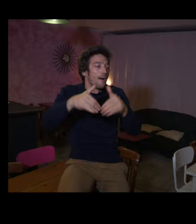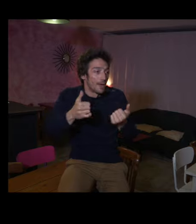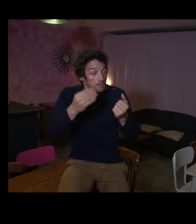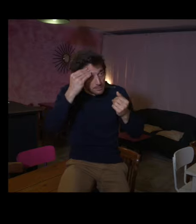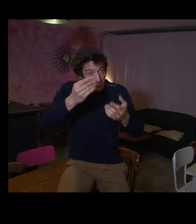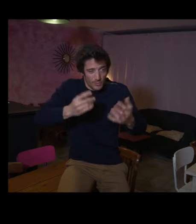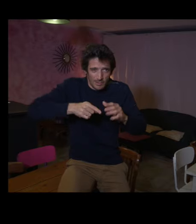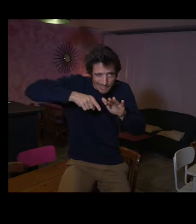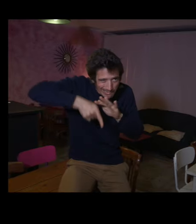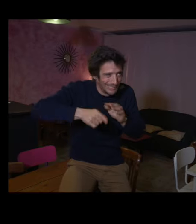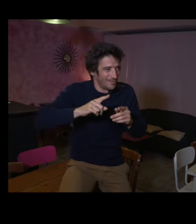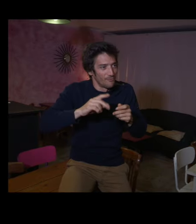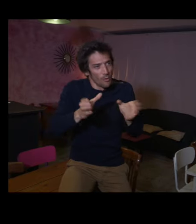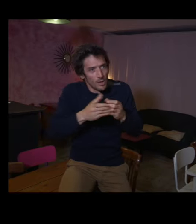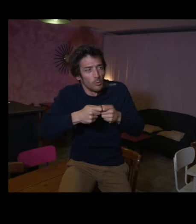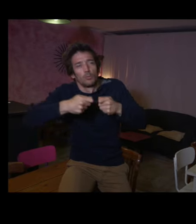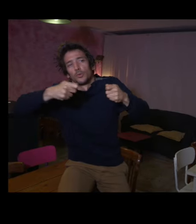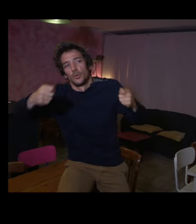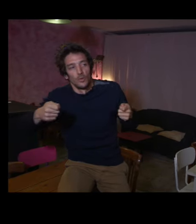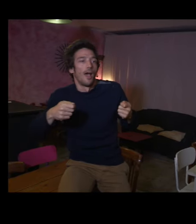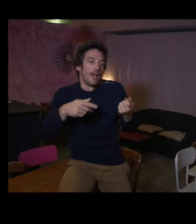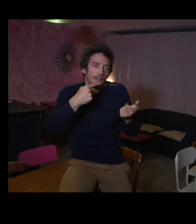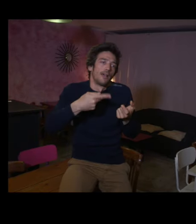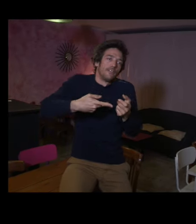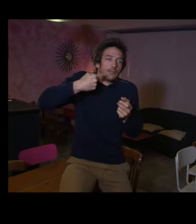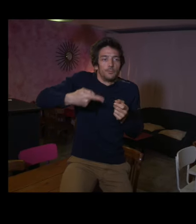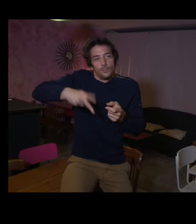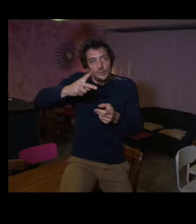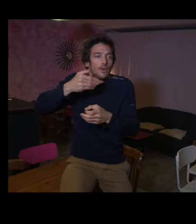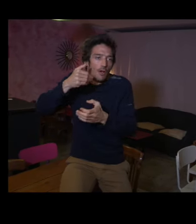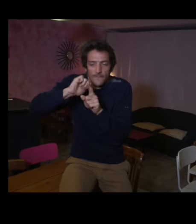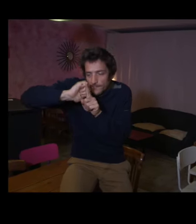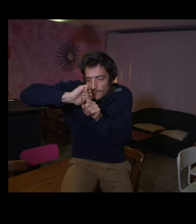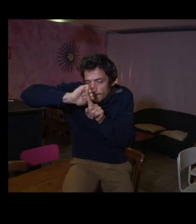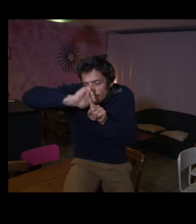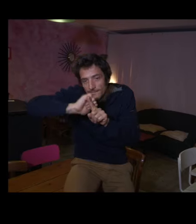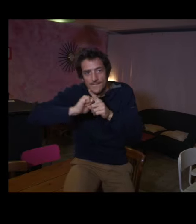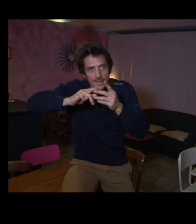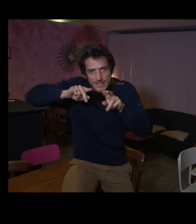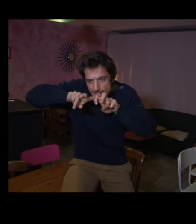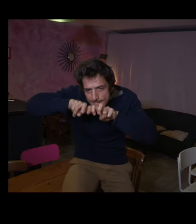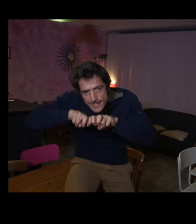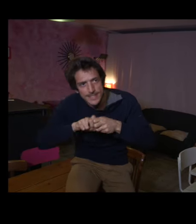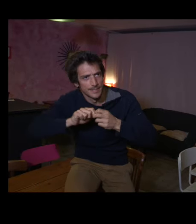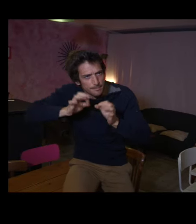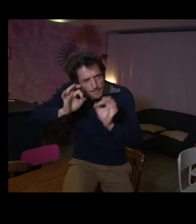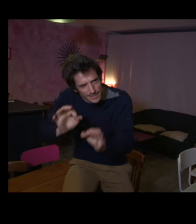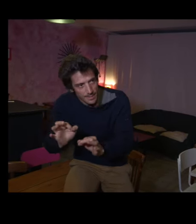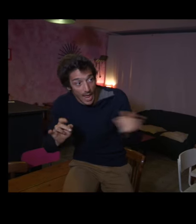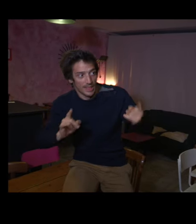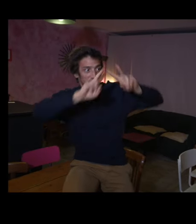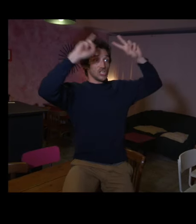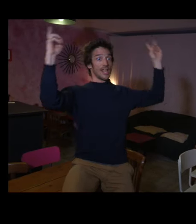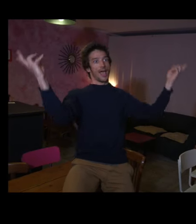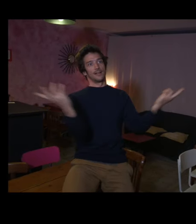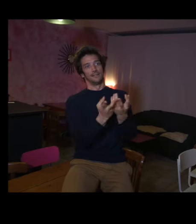cette approche-là. Après, effectivement, si on voulait voir les choses plus en profondeur, pour peaufiner, pour nettoyer un peu le jeu d'acteur et pour travailler